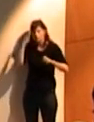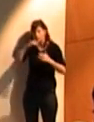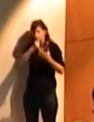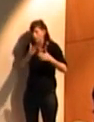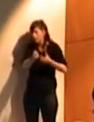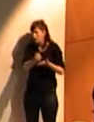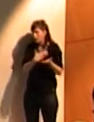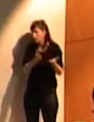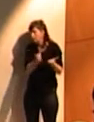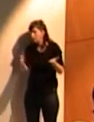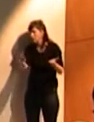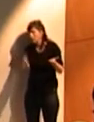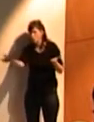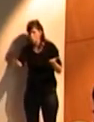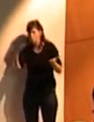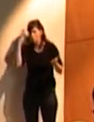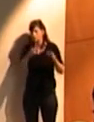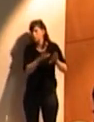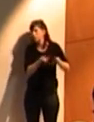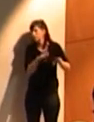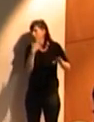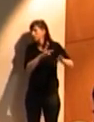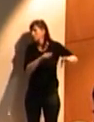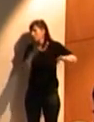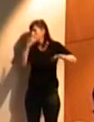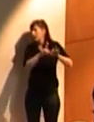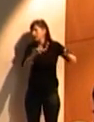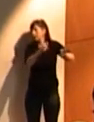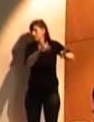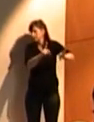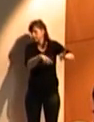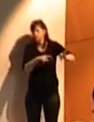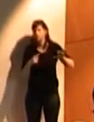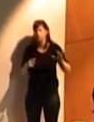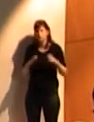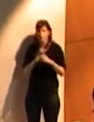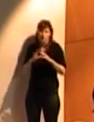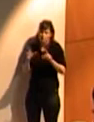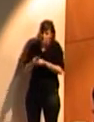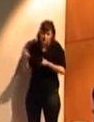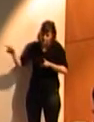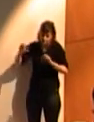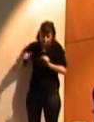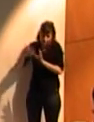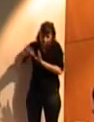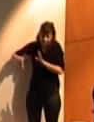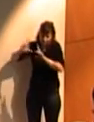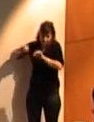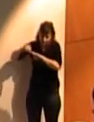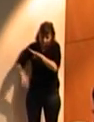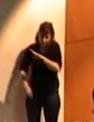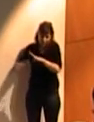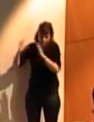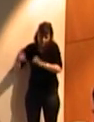s'orienter, en fait, d'identifier aussi les différentes salles. Donc là, pareil, on pourrait en parler pendant un moment parce que voilà, il y a